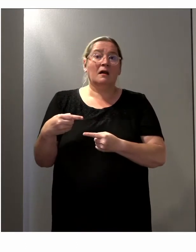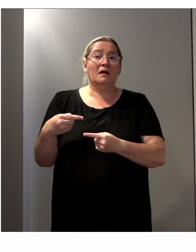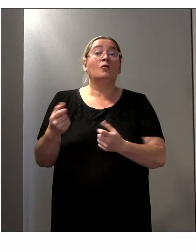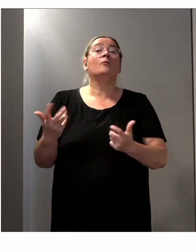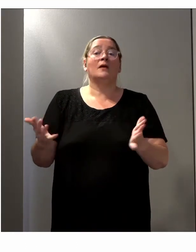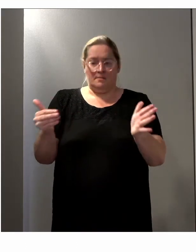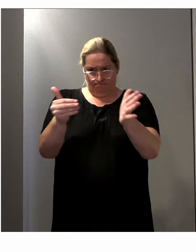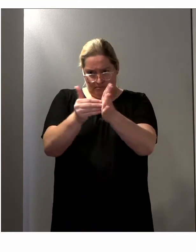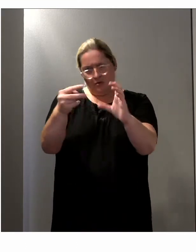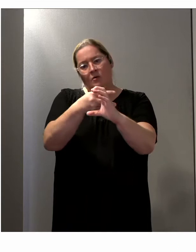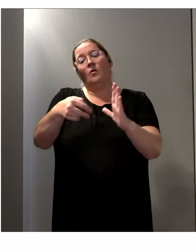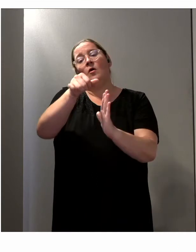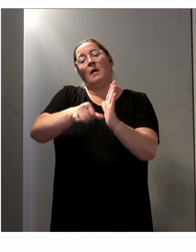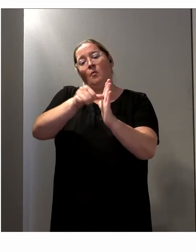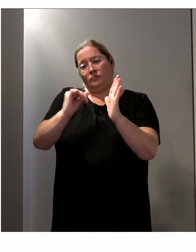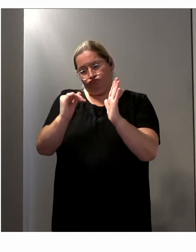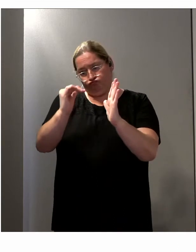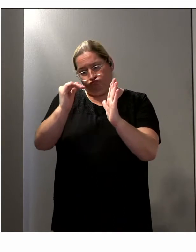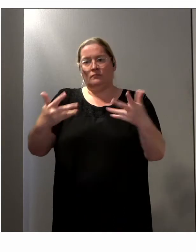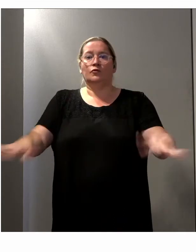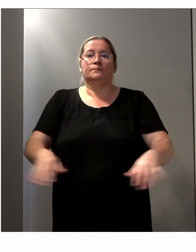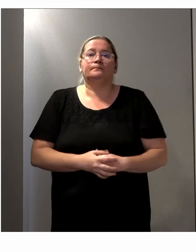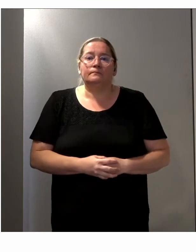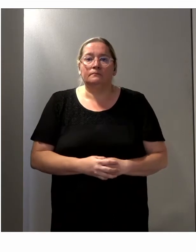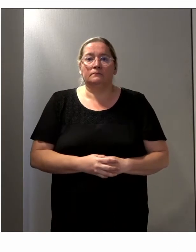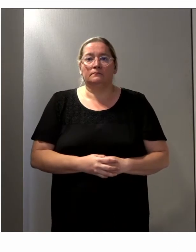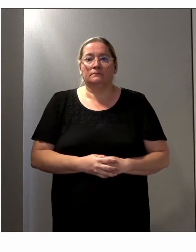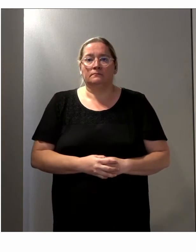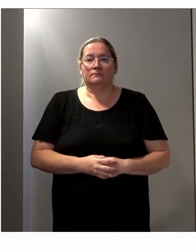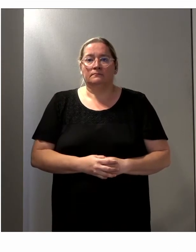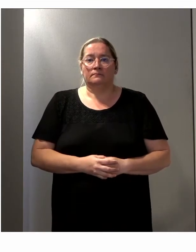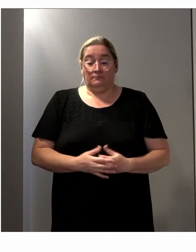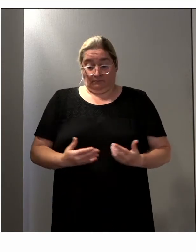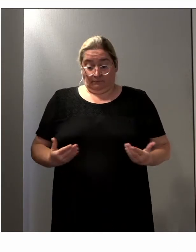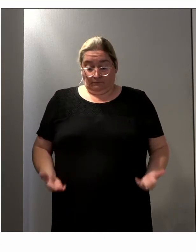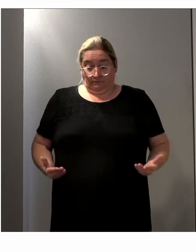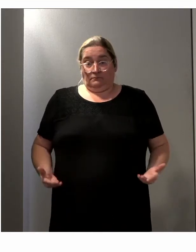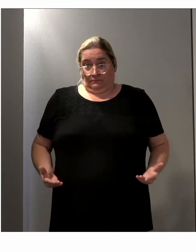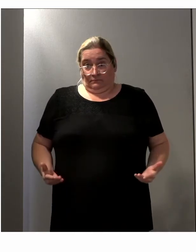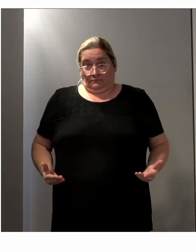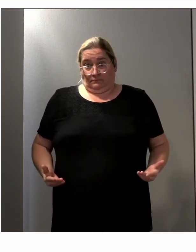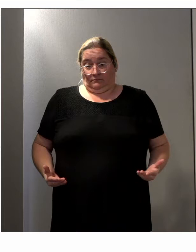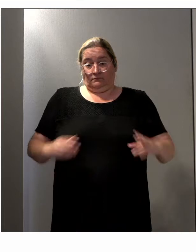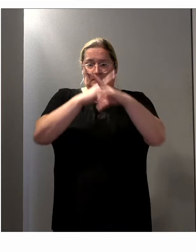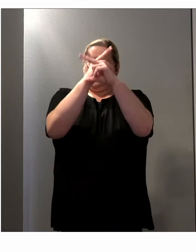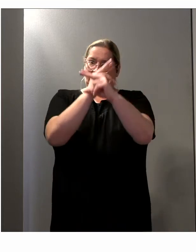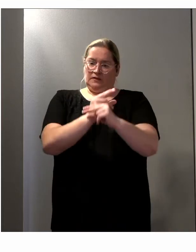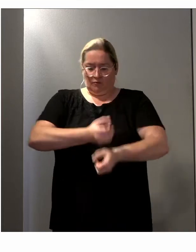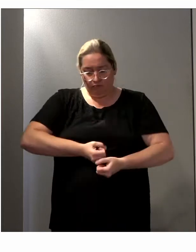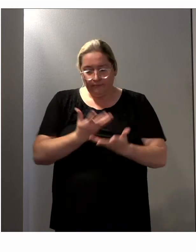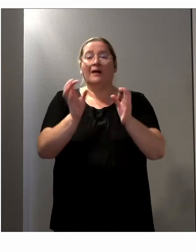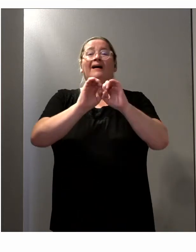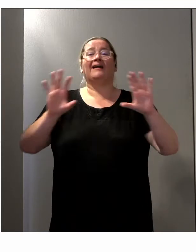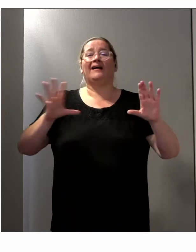petit peu plus de 1 000 € par mois. Et donc, à l'aune de cette définition, qui encore une fois peut